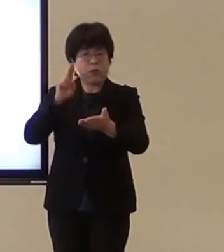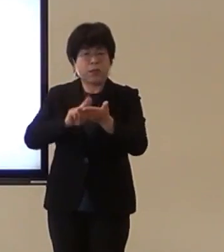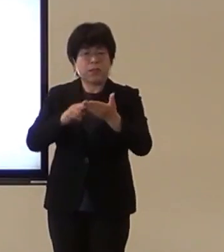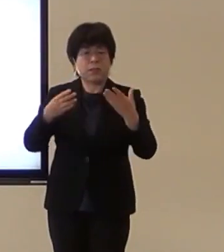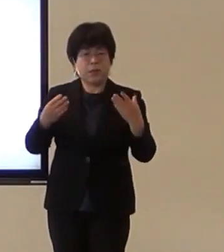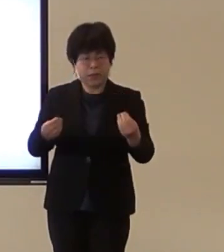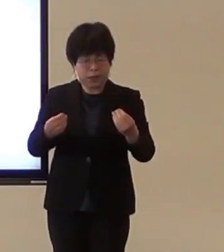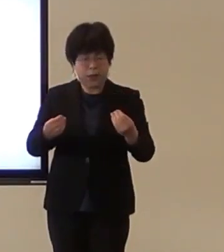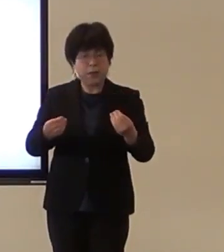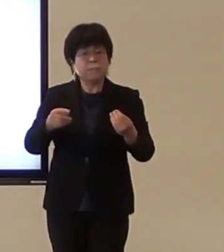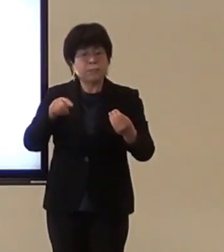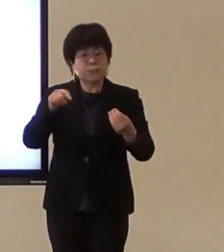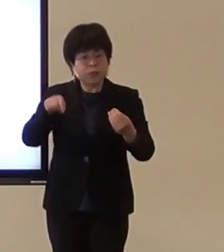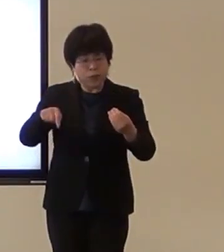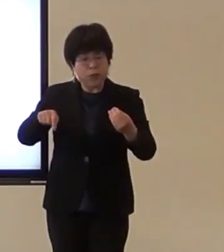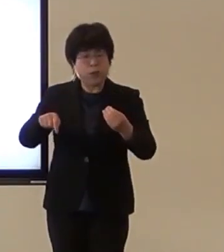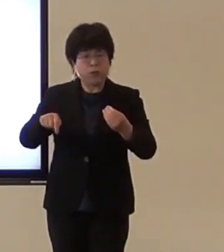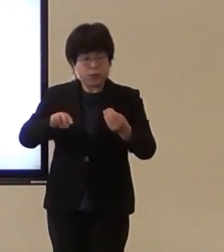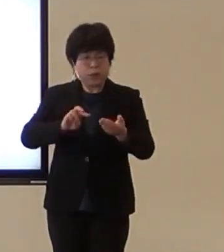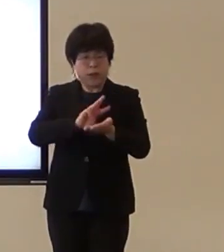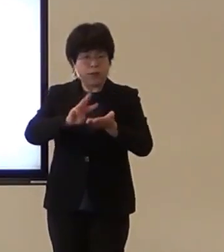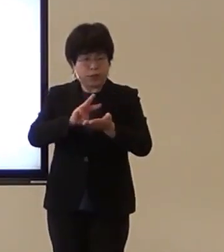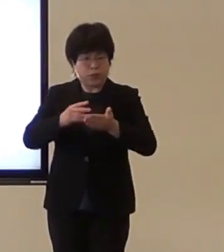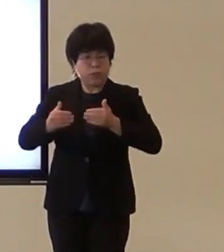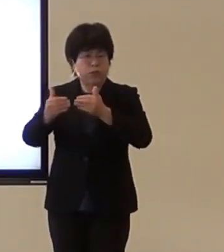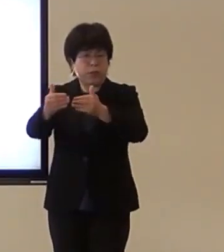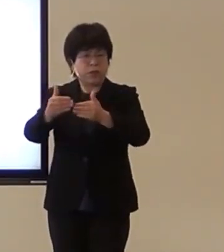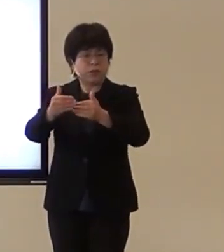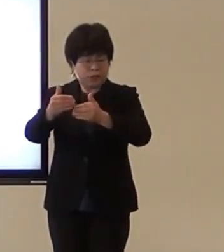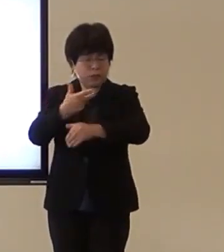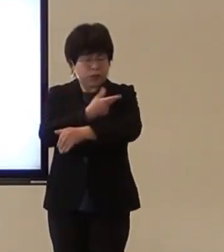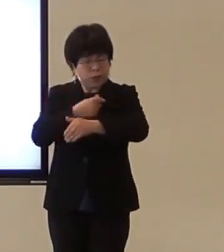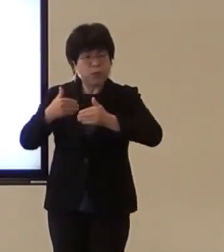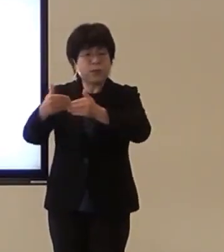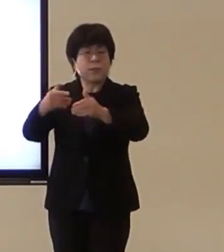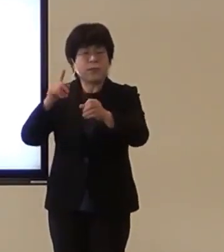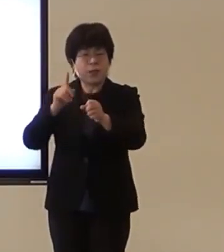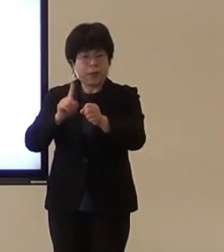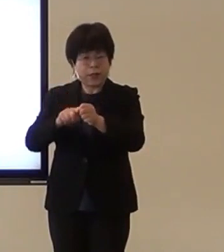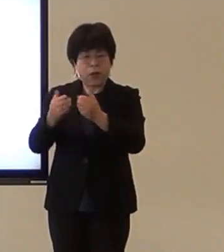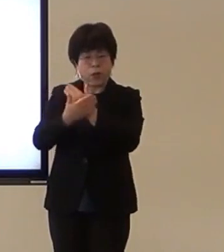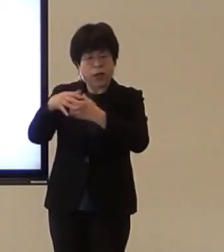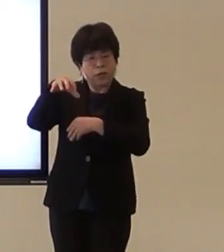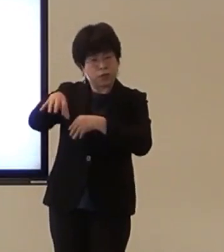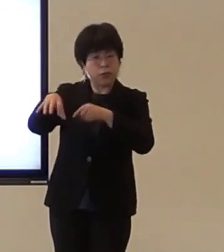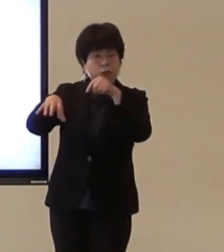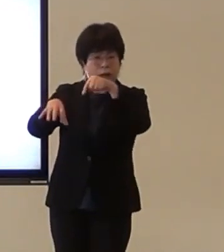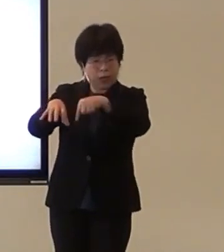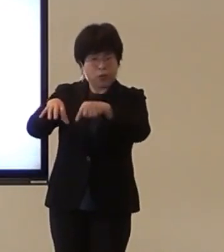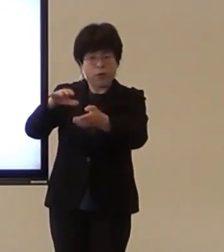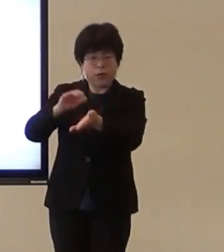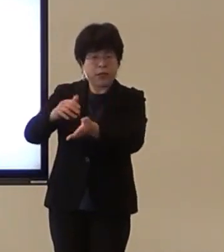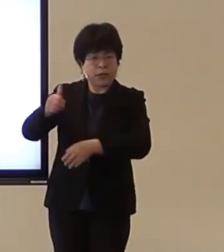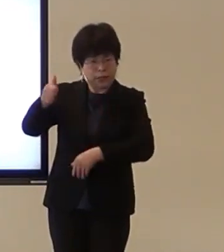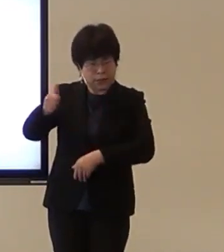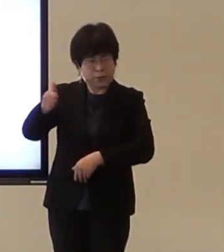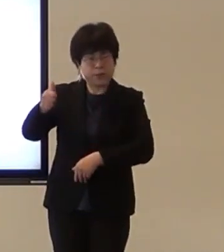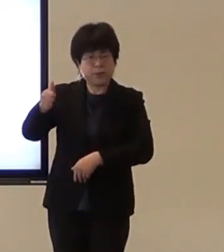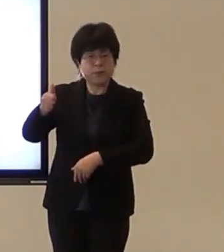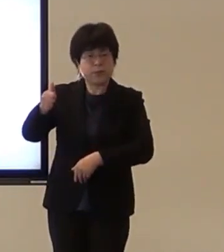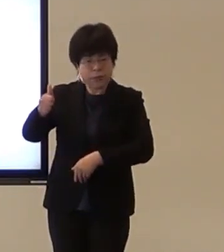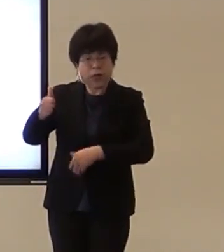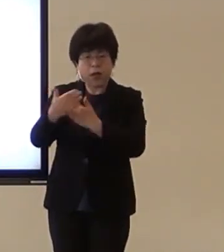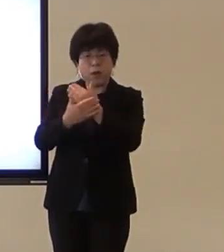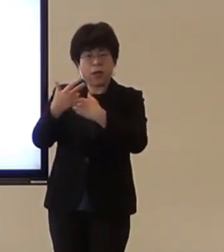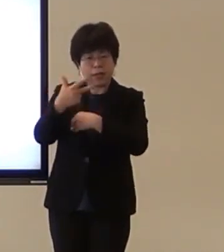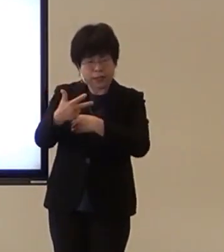した業務を進める過程におきまして、保健所を有するメリットを生かしながら、医師である保健所長をはじめ保健師